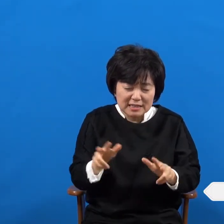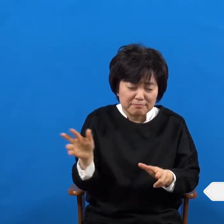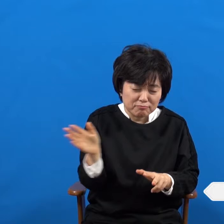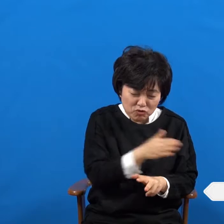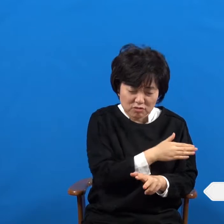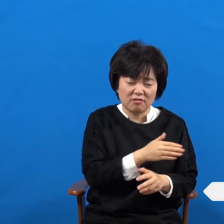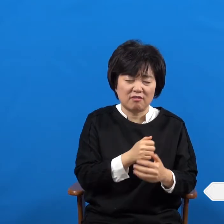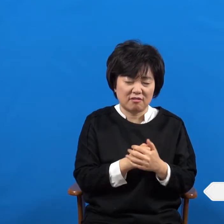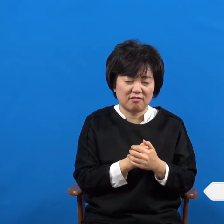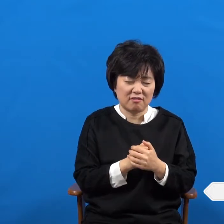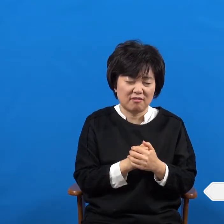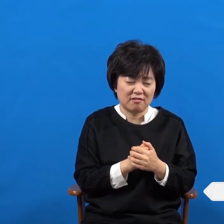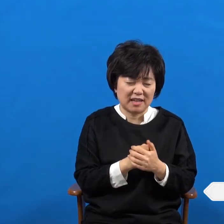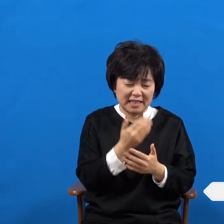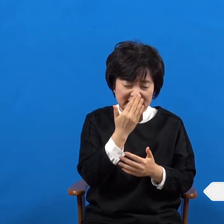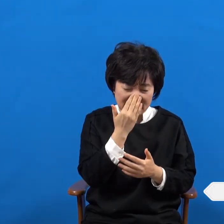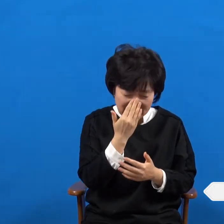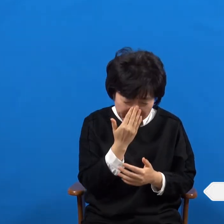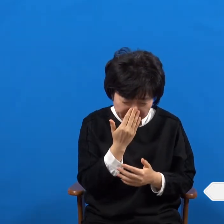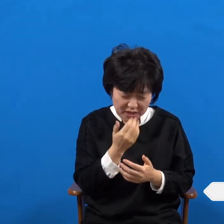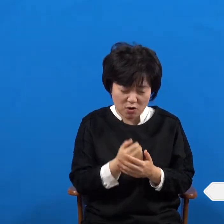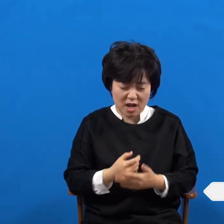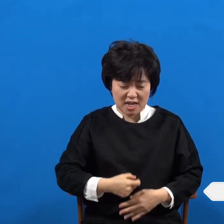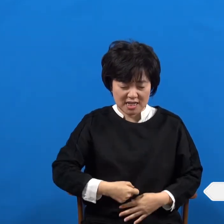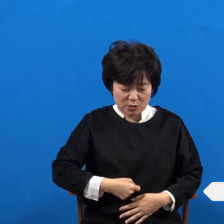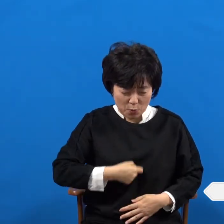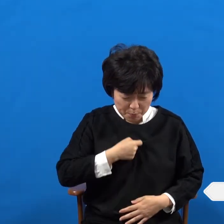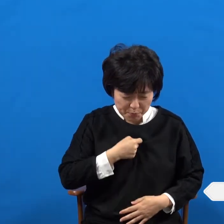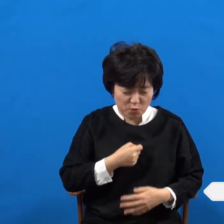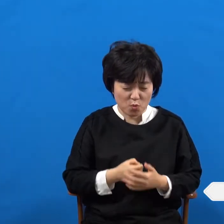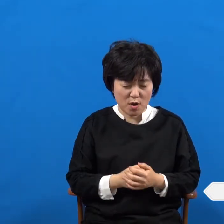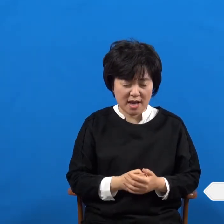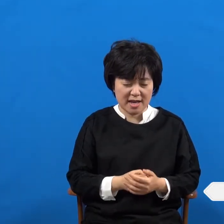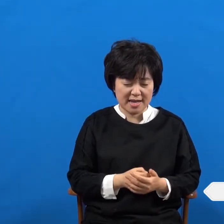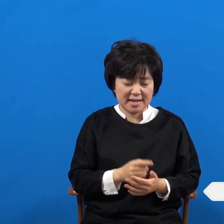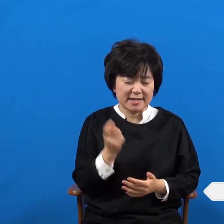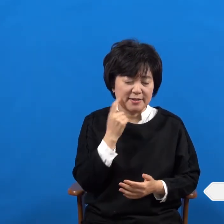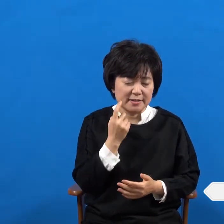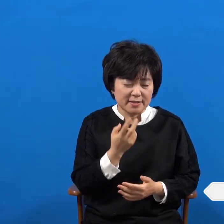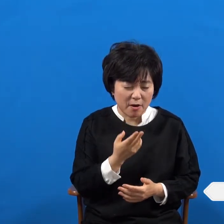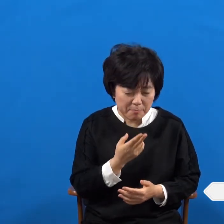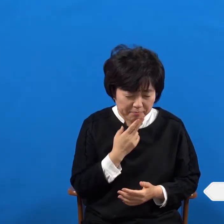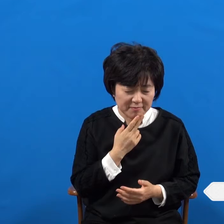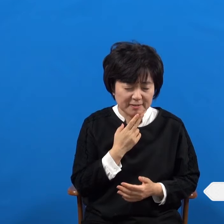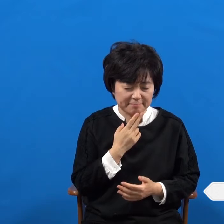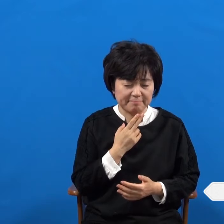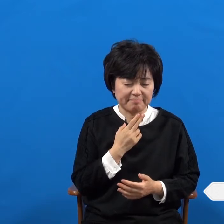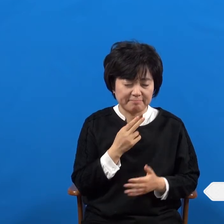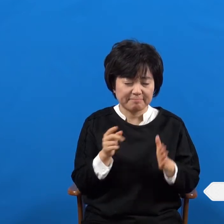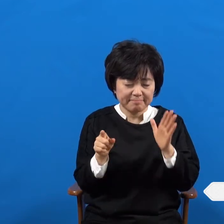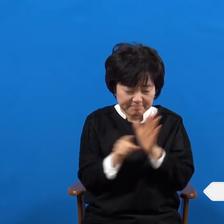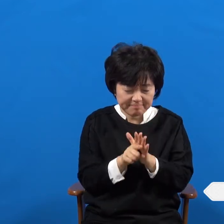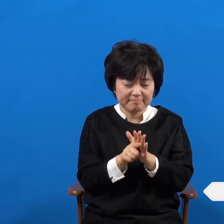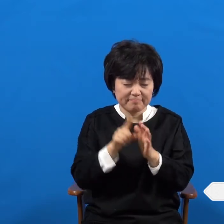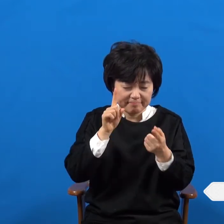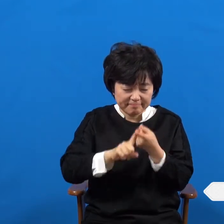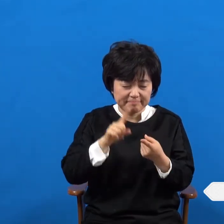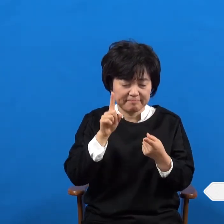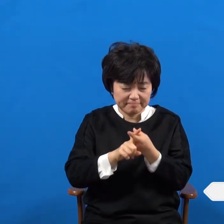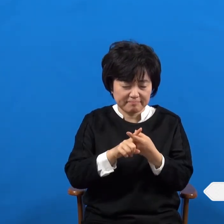착함과 의로움과 진실함, 빛의 열매